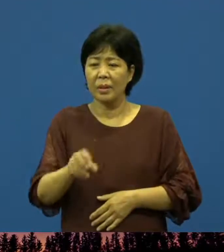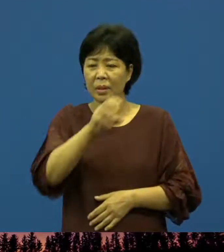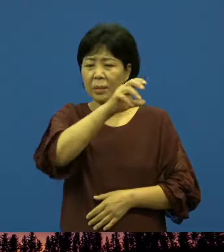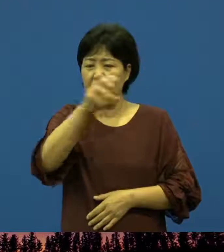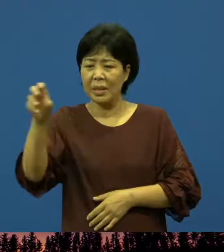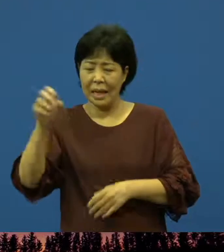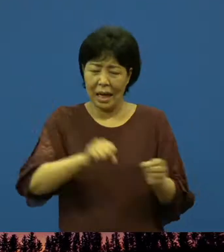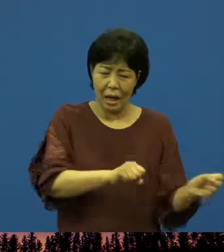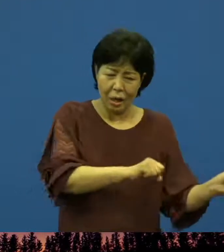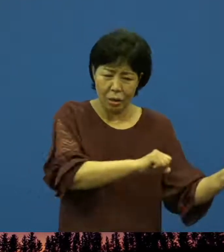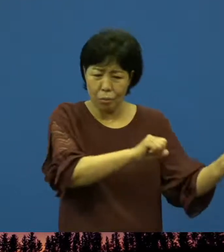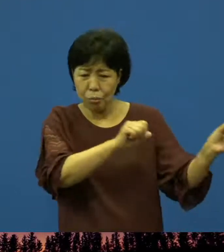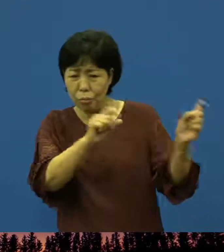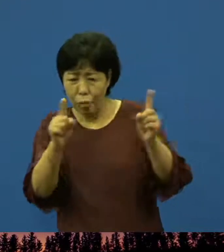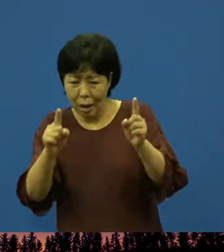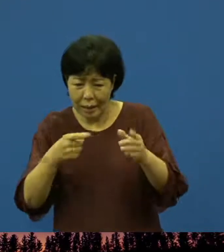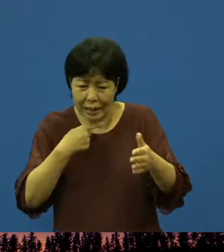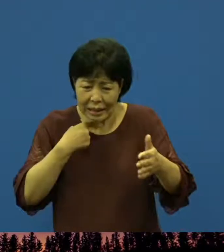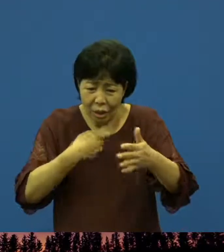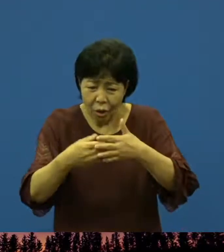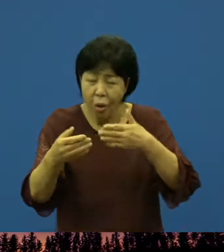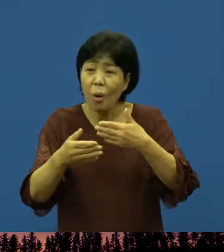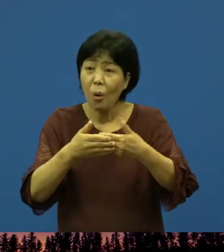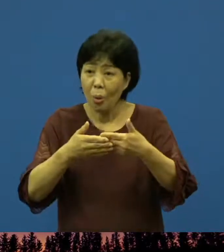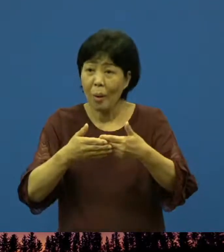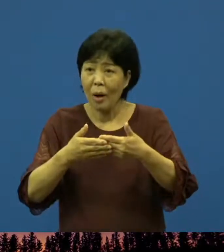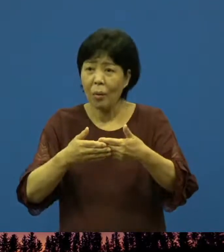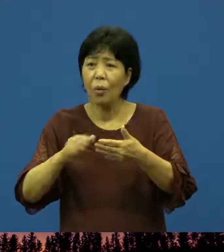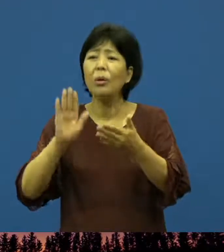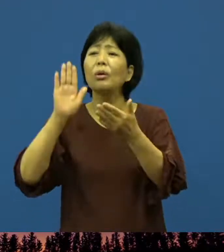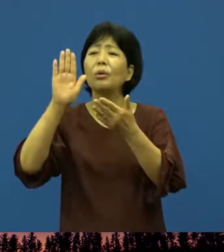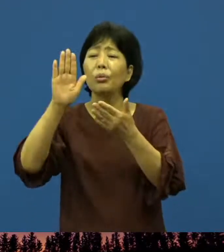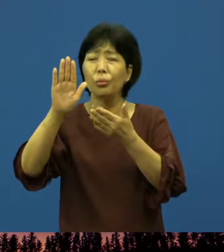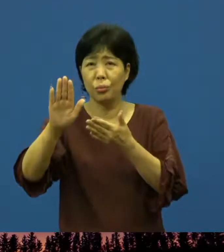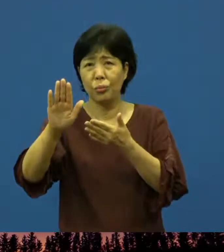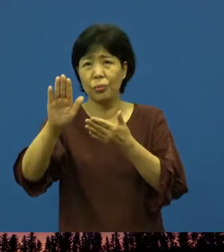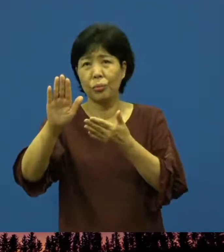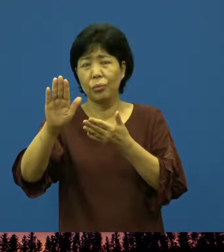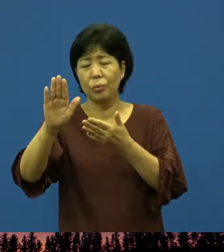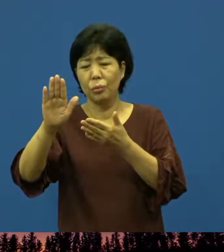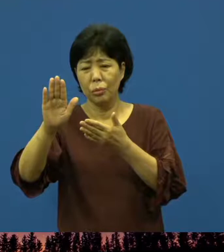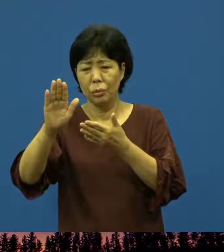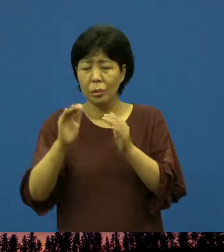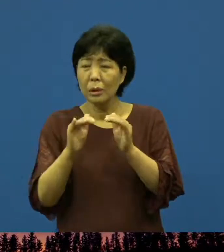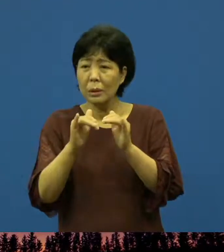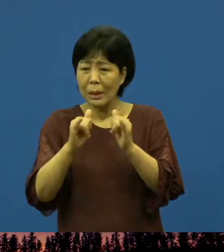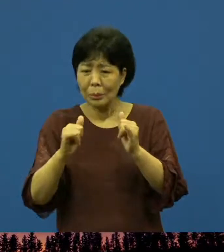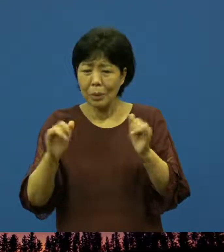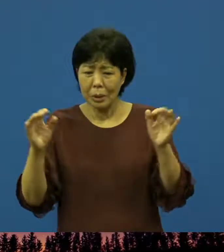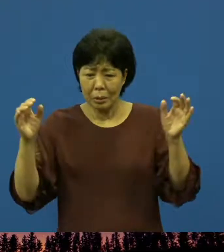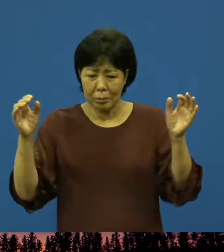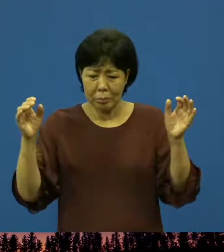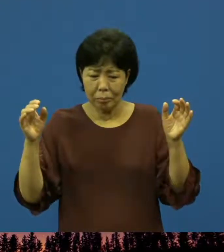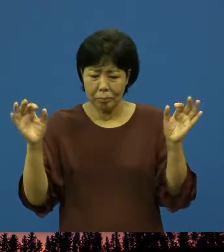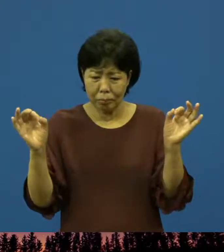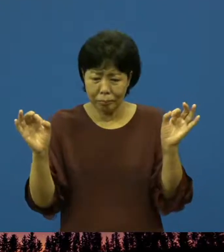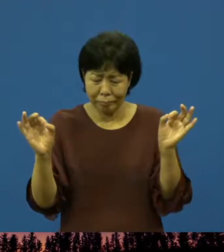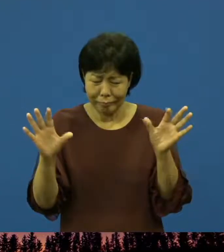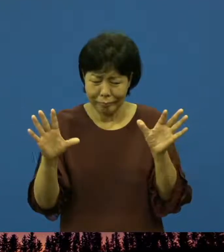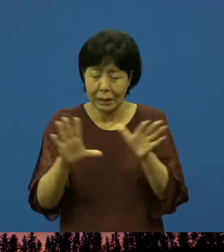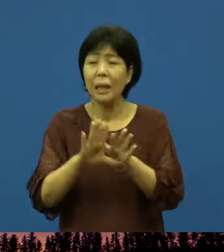했던 그리고 1세대의 그 신앙의 주역들이 조금씩 사라지고 있는 그때에 이제